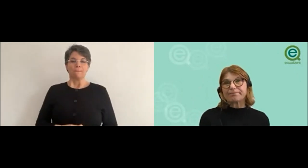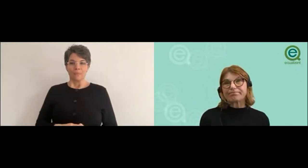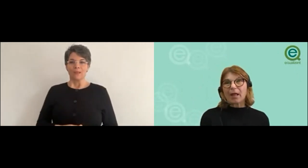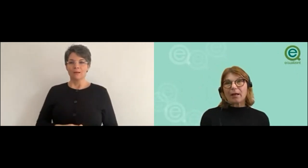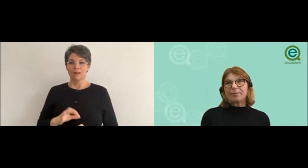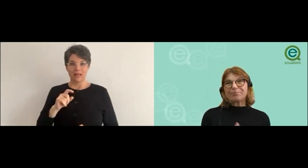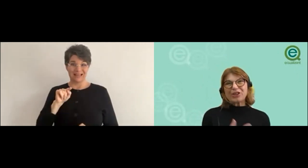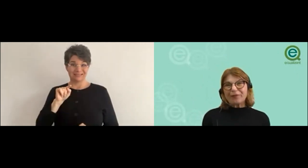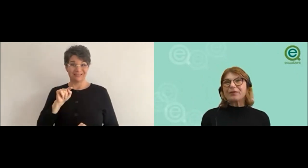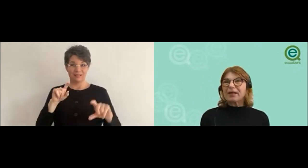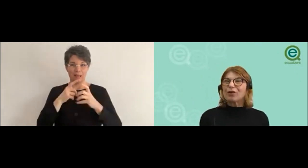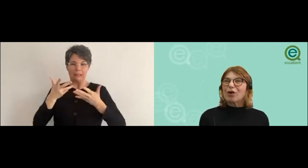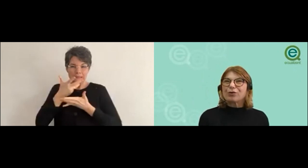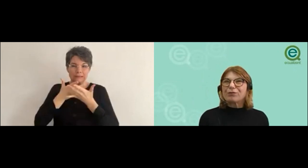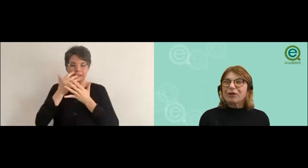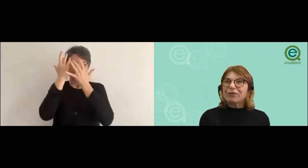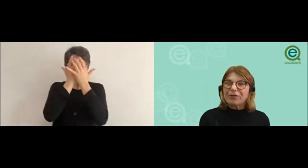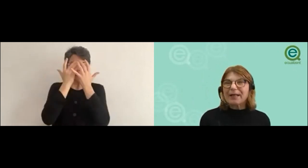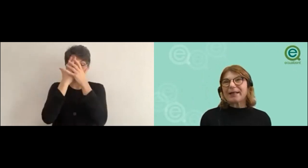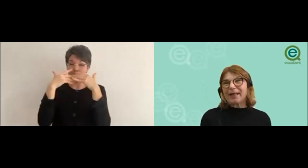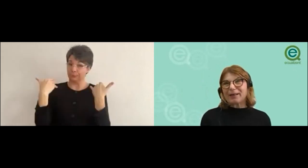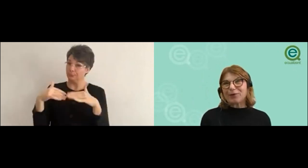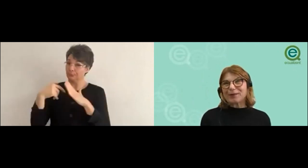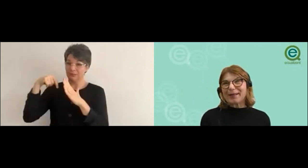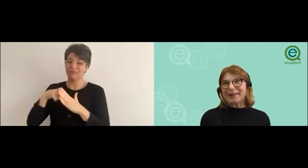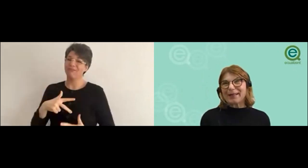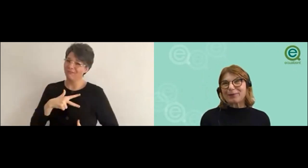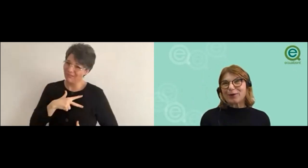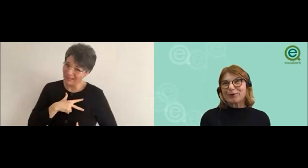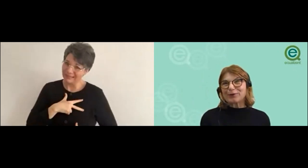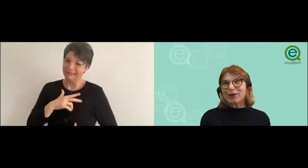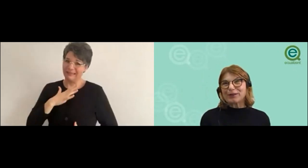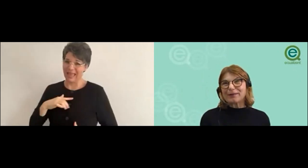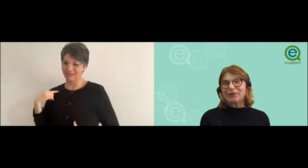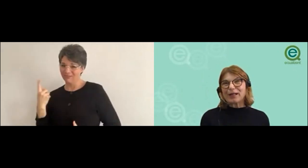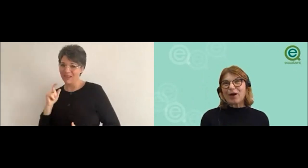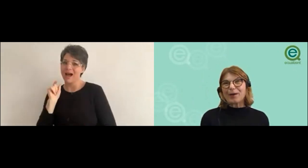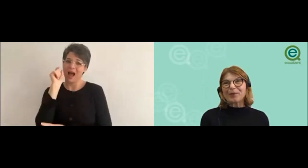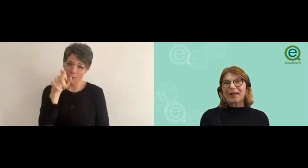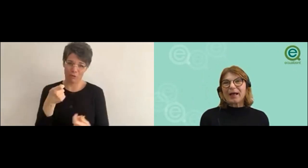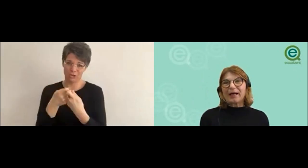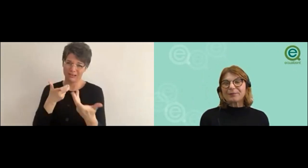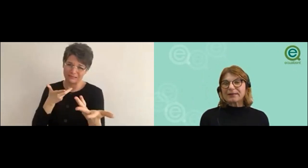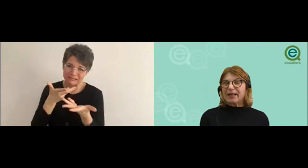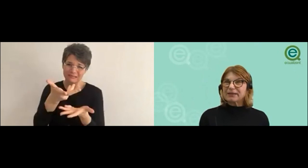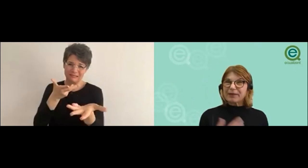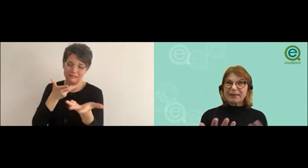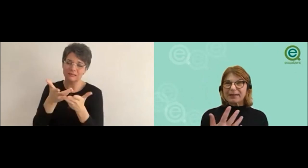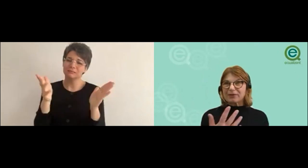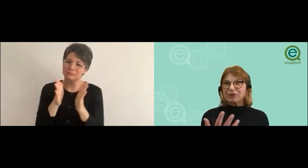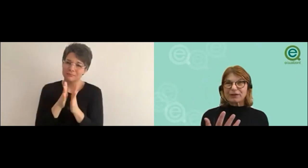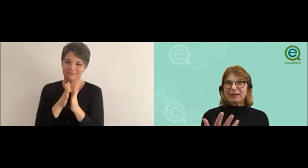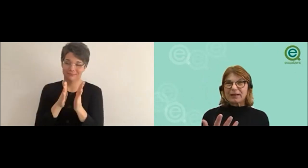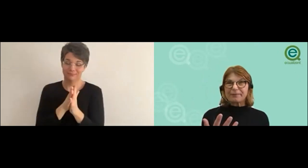darüber beschäftigt und wir würden wirklich gerne in Kontakt treten und austauschen. Also ich glaube, es ist ganz